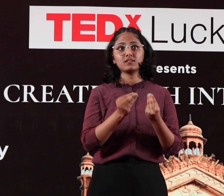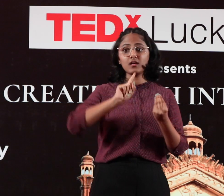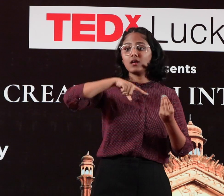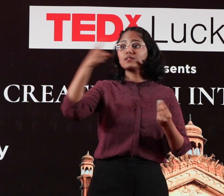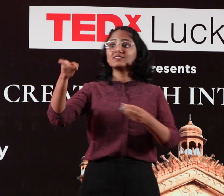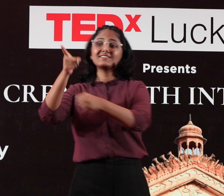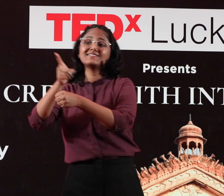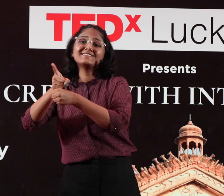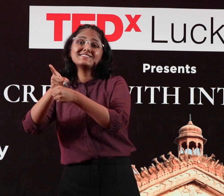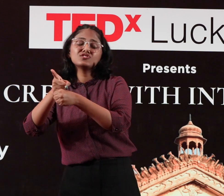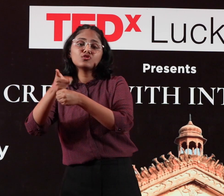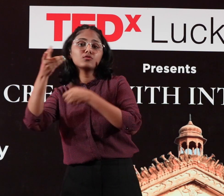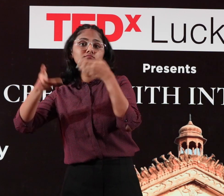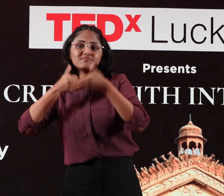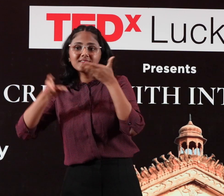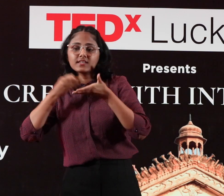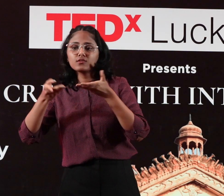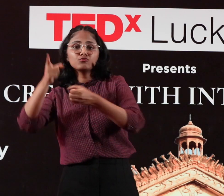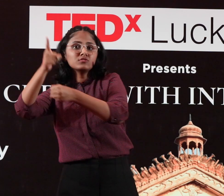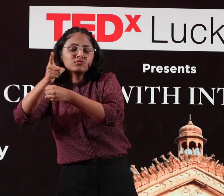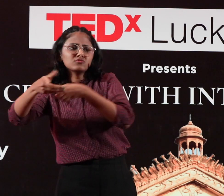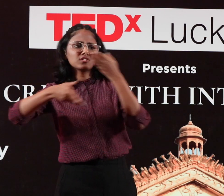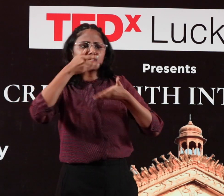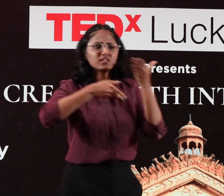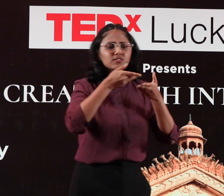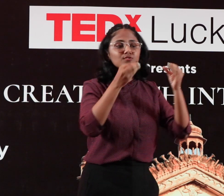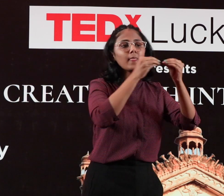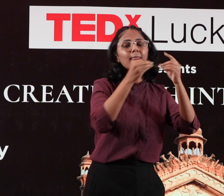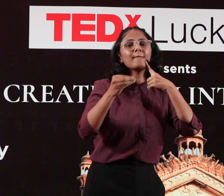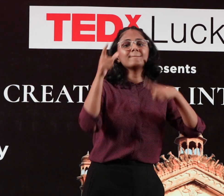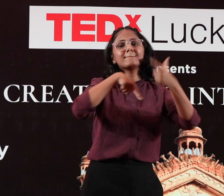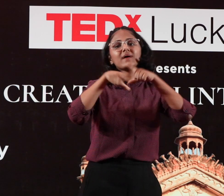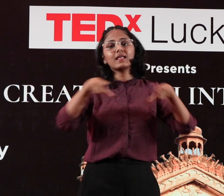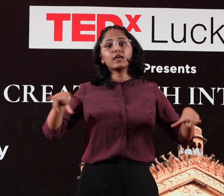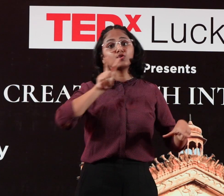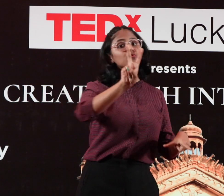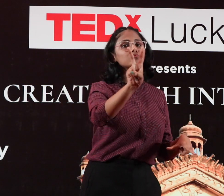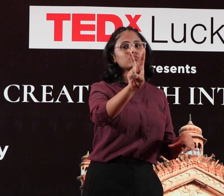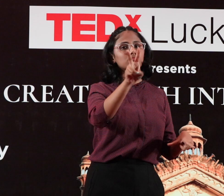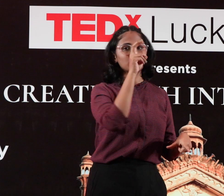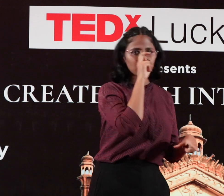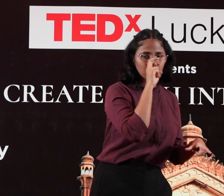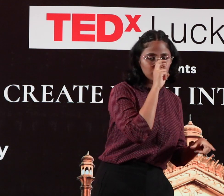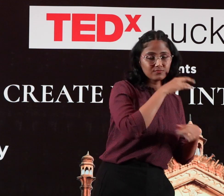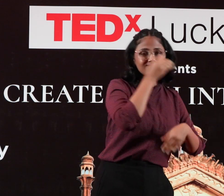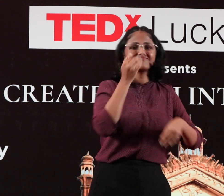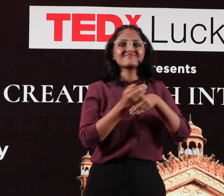से, यानी कि कोई वर्नाकुलर रीजनल लैंग्वेज या इंग्लिश लैंग्वेज के साथ साइन लैंग्वेज के थ्रू इनको पढ़ाया जाए।